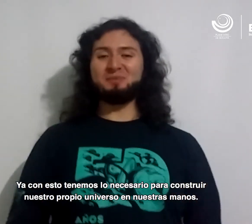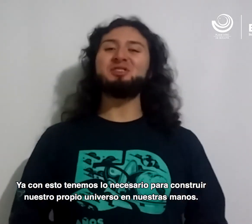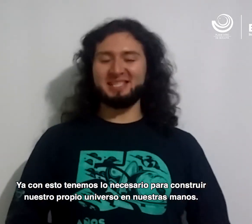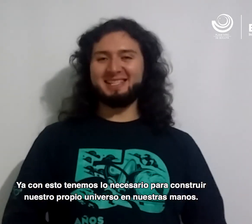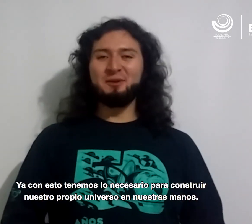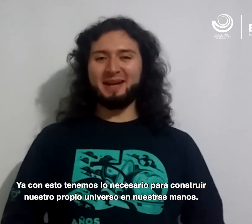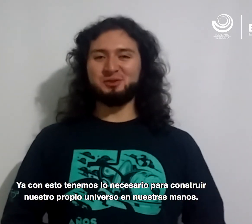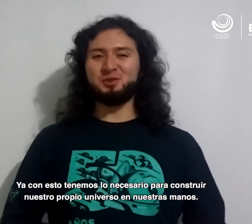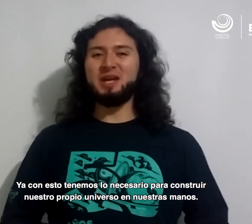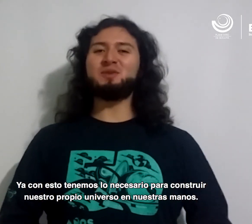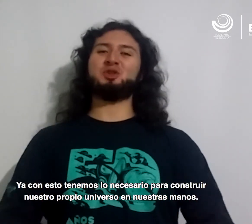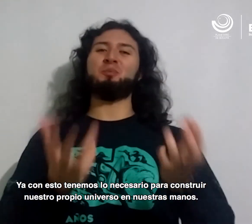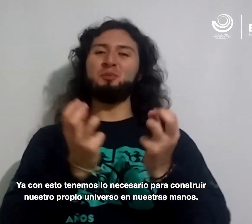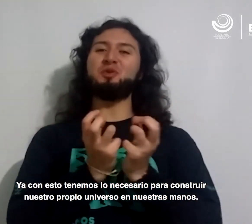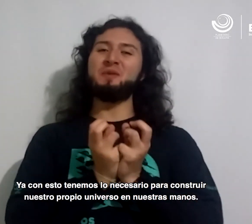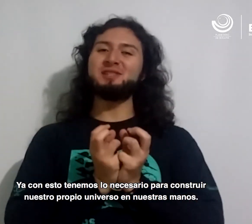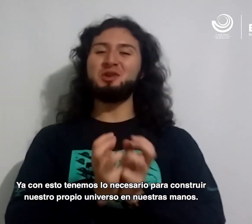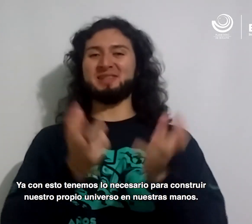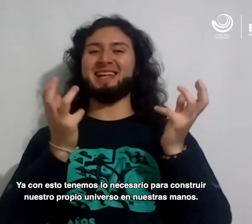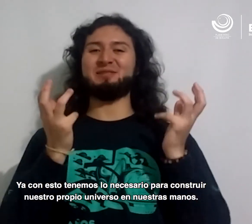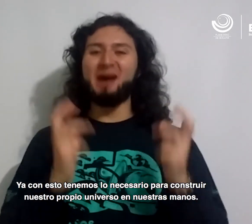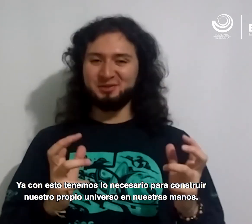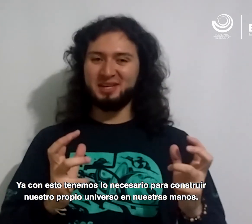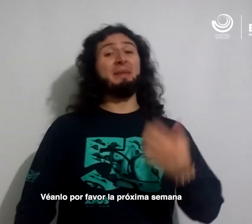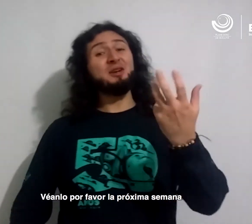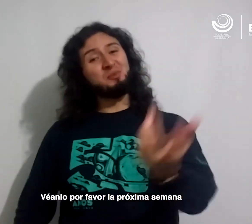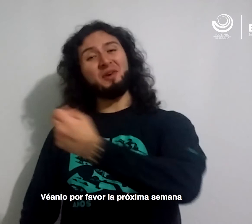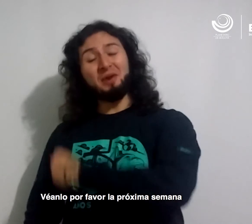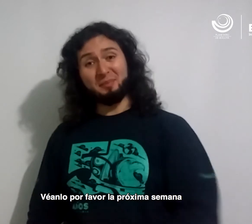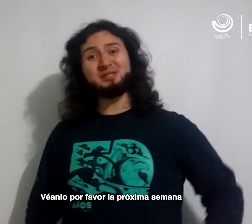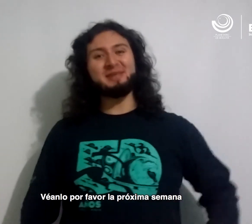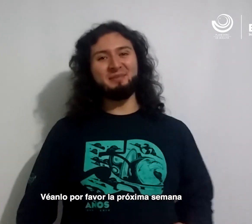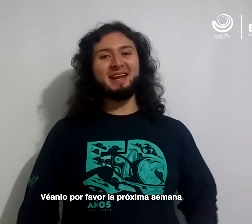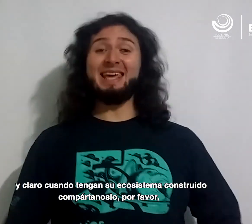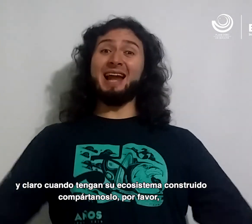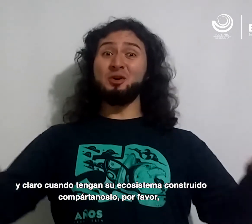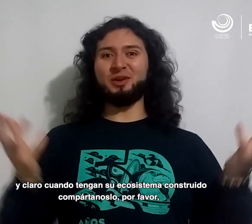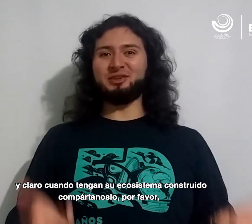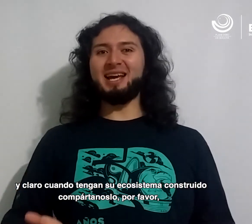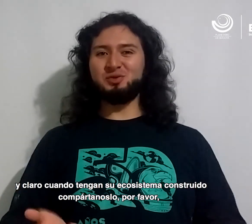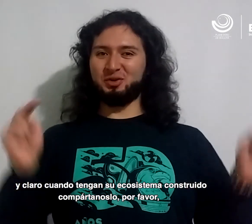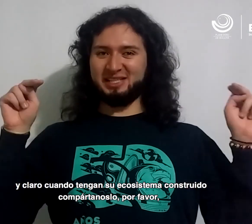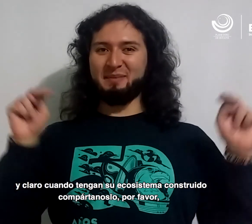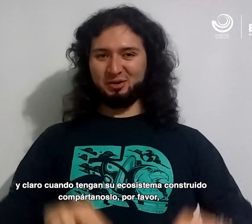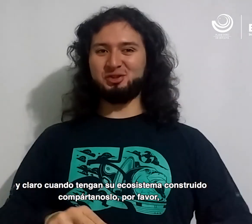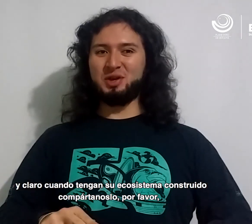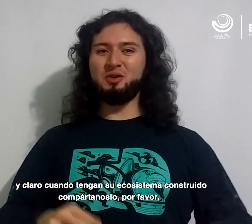lo necesario para construir nuestro propio universo en nuestras manos. Véanos por favor la próxima semana y claro, cuando tengan su ecosistema construido,